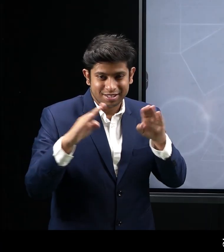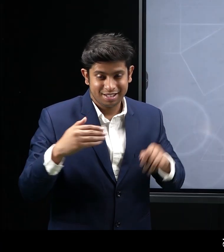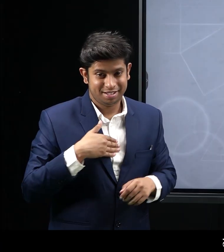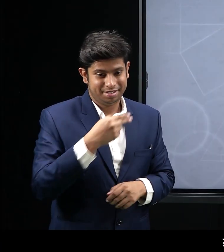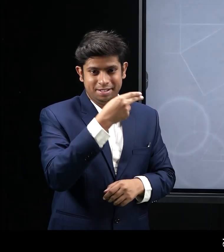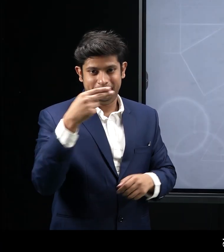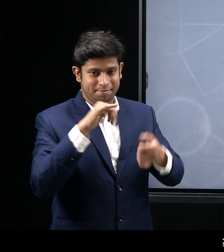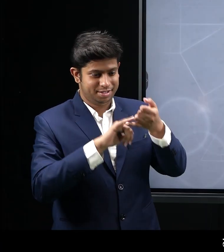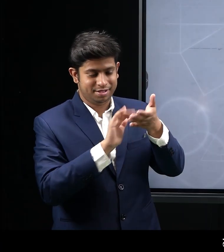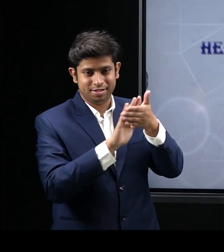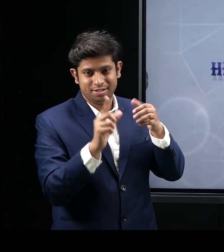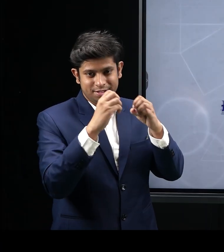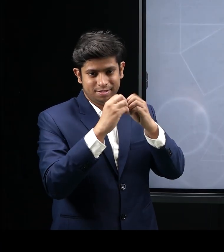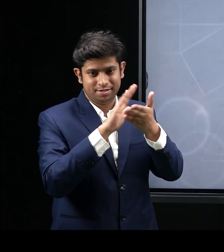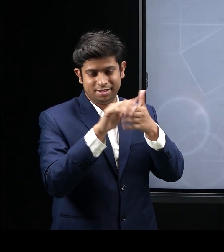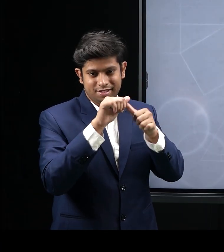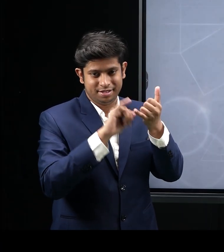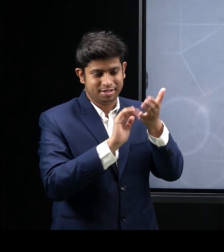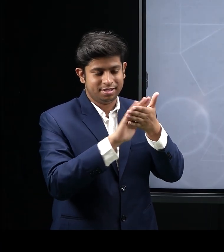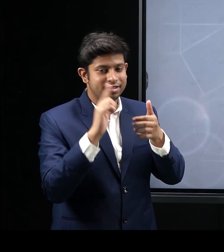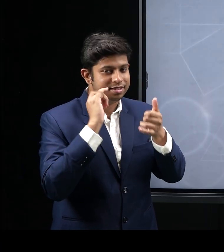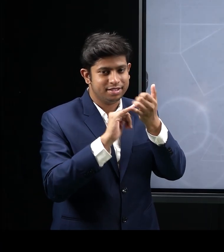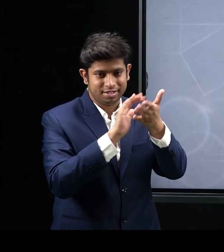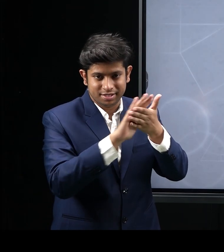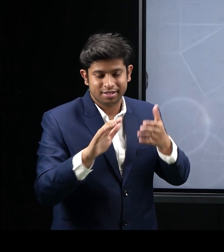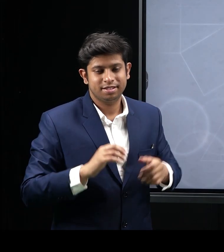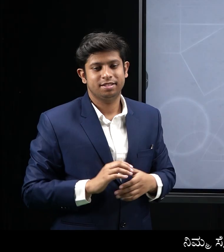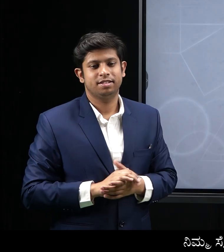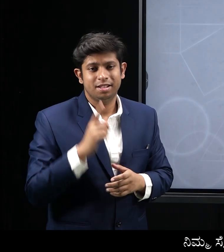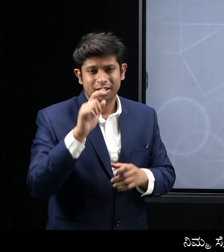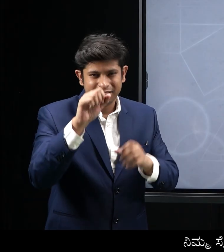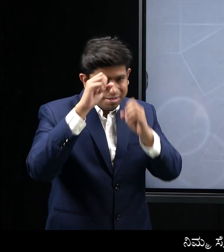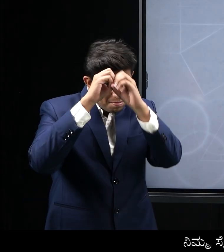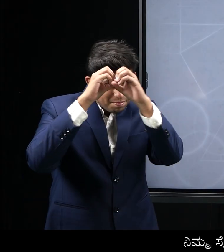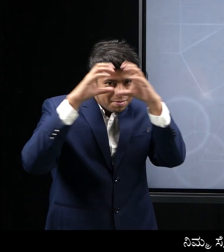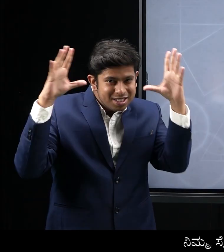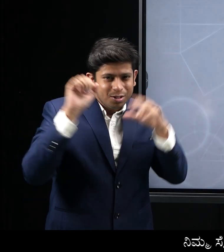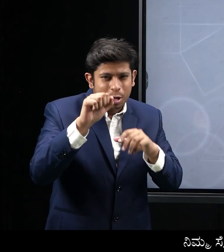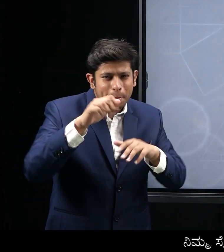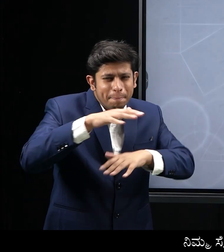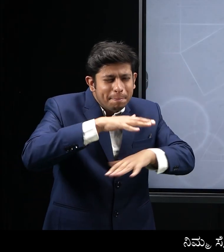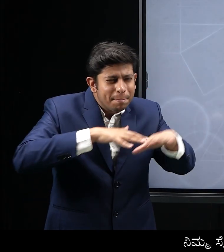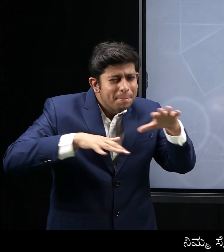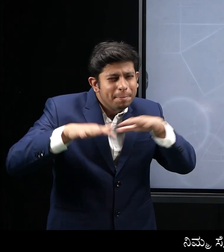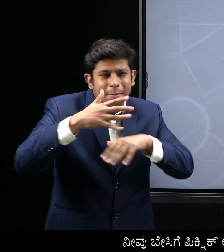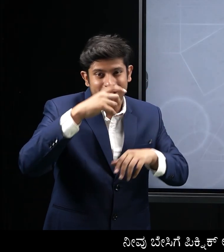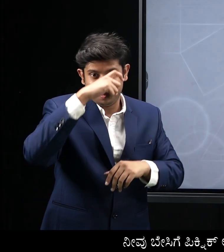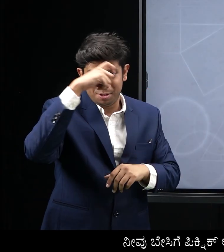ನಮಸ್ಕಾರ ವಿದ್ಯಾರ್ಥಿಗಳೇ, ನಾನು ಶುಭಾಶೀಶ್. ನಿಮ್ಮ ಸ್ನೇಹಿತರೊಂದಿಗೆ ಉದ್ಯಾನವನದಲ್ಲಿ ನೀವು